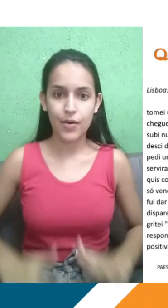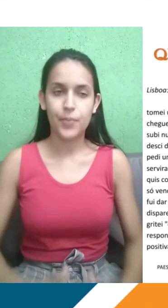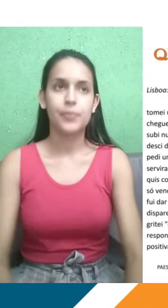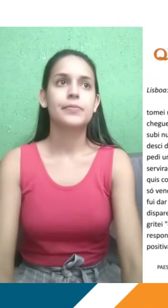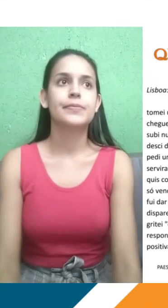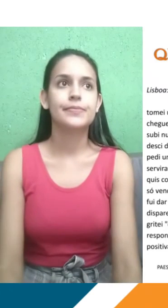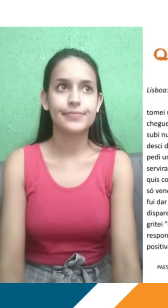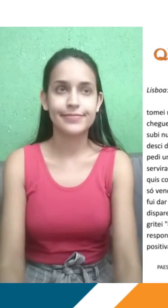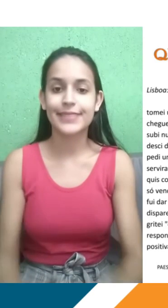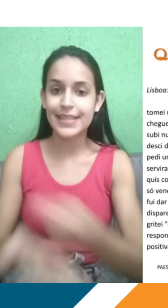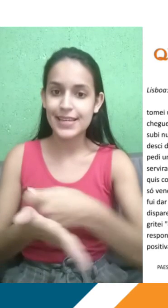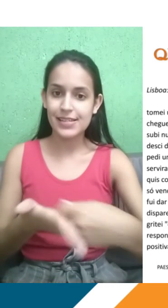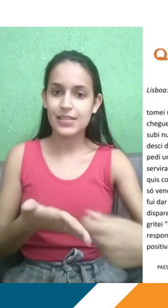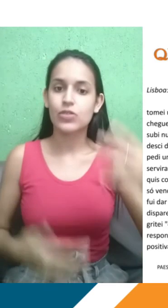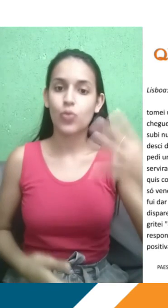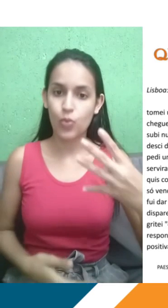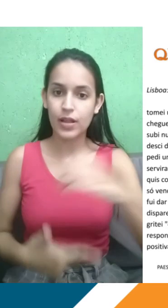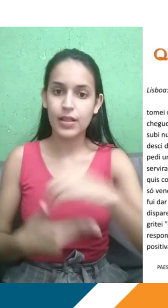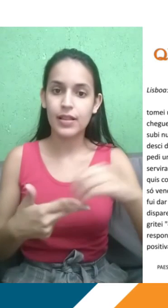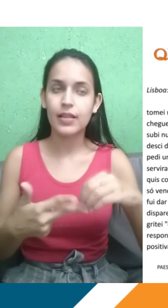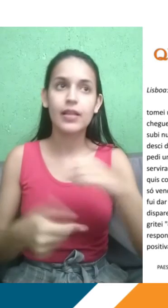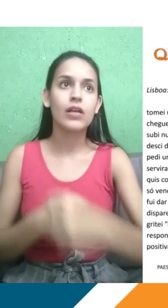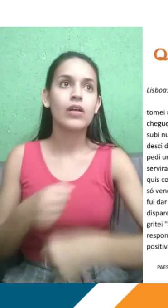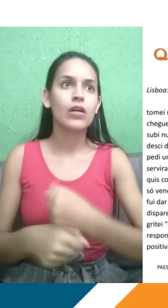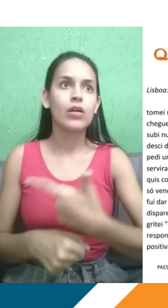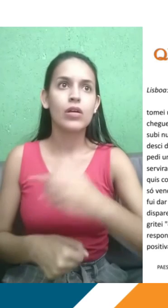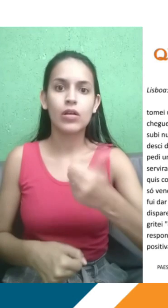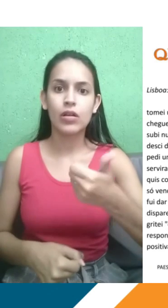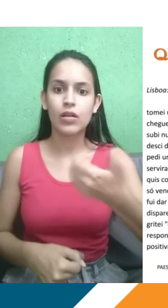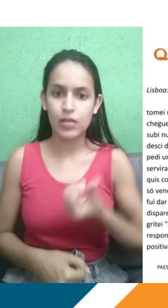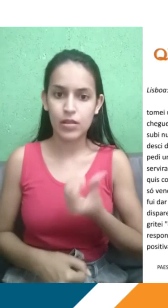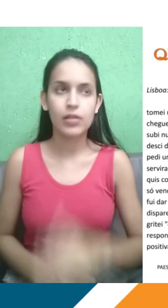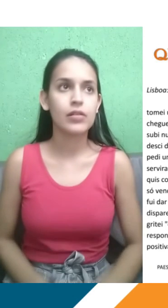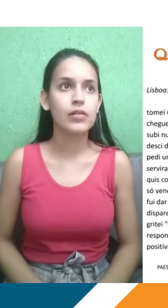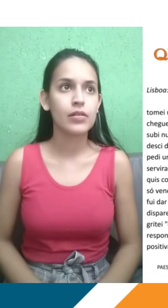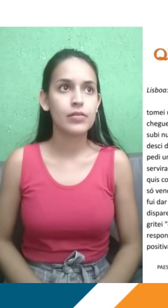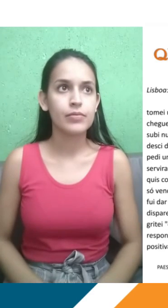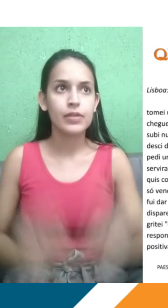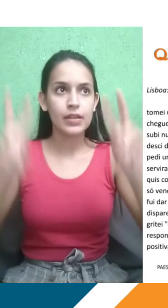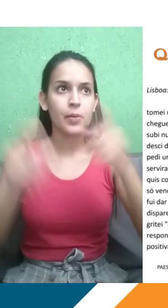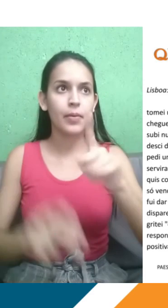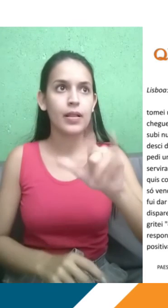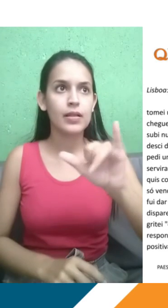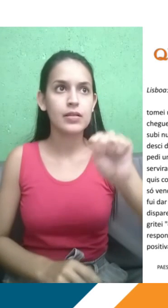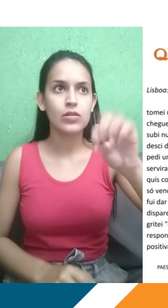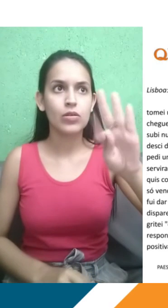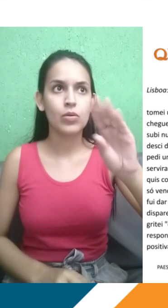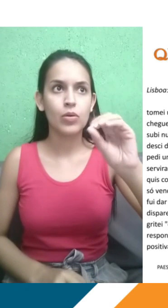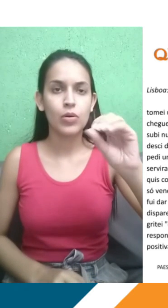bica. Quis comprar meias, só vendiam peúgas. Fui dar a descarga, disparei um